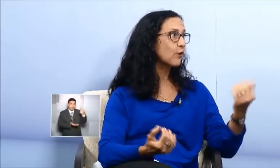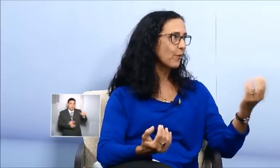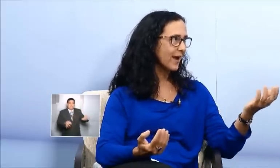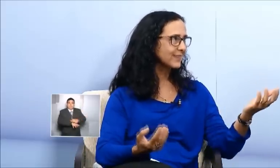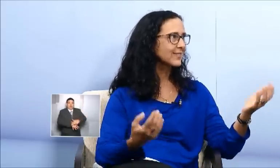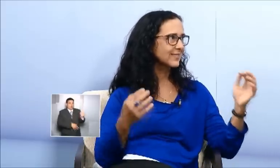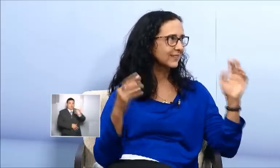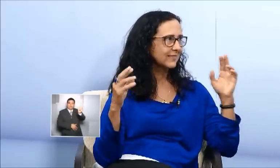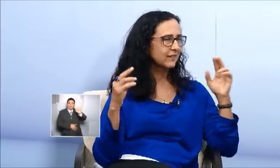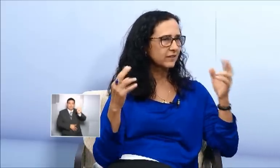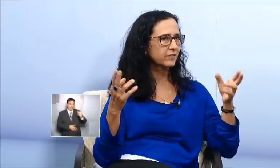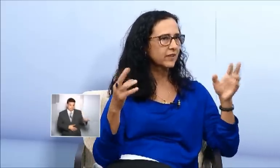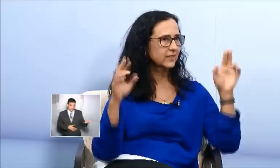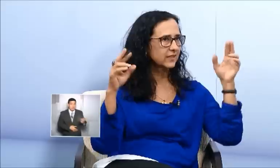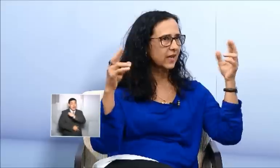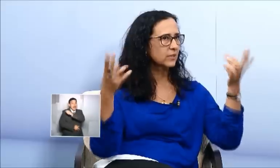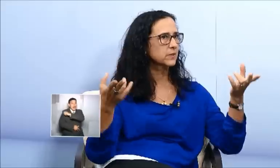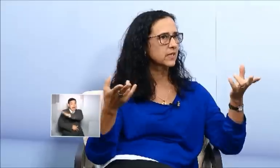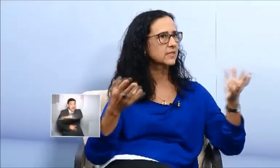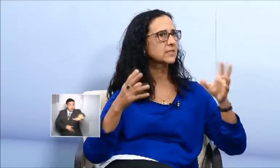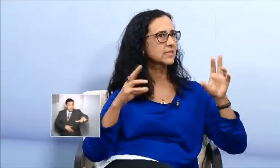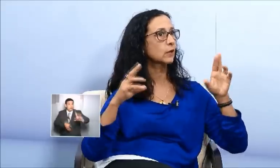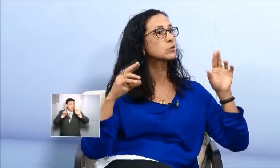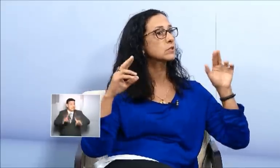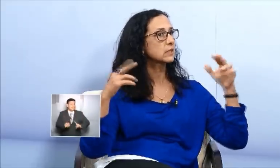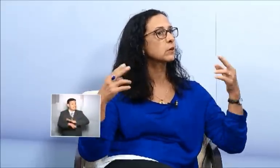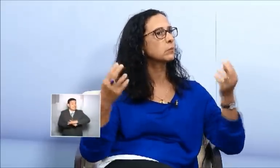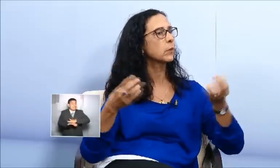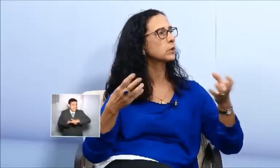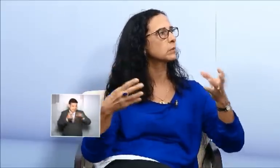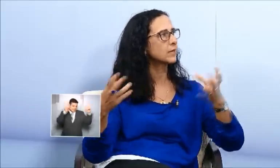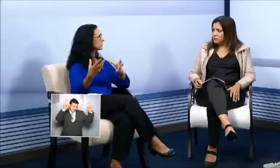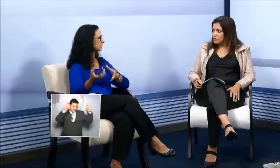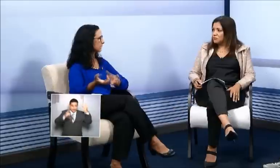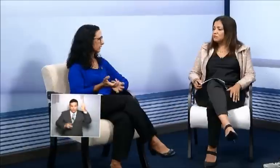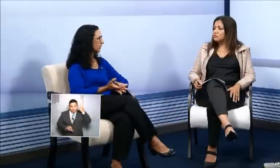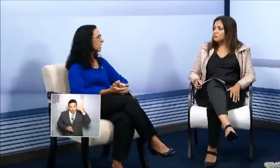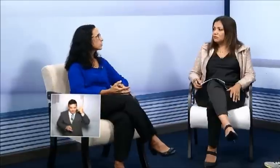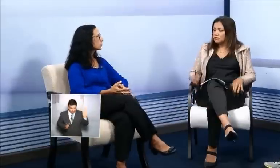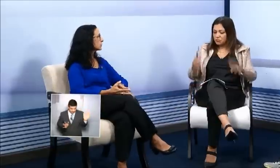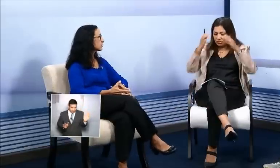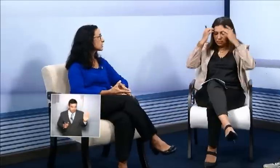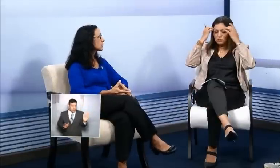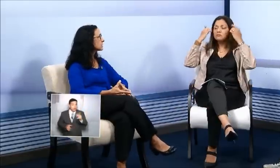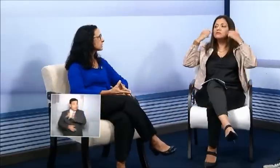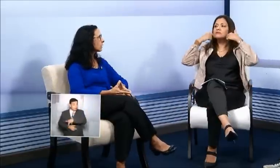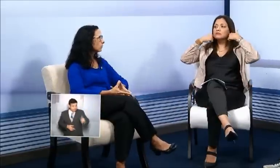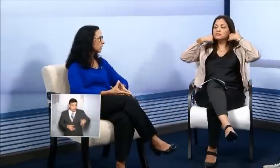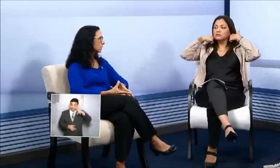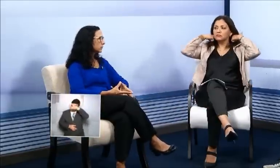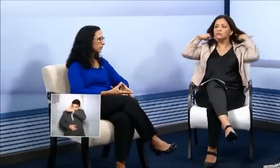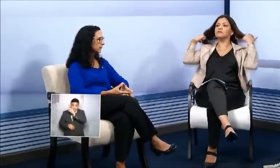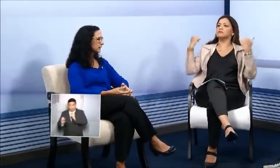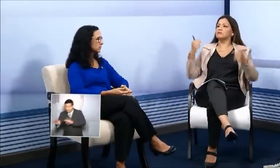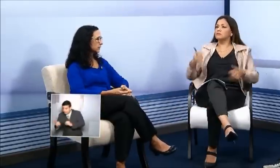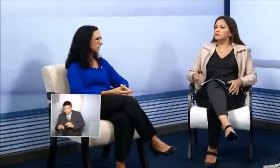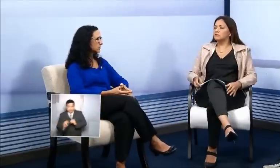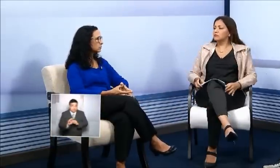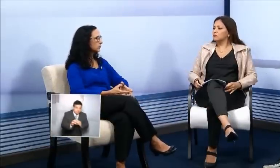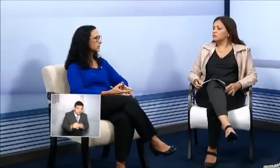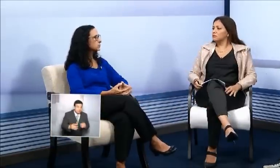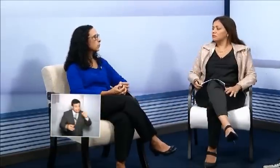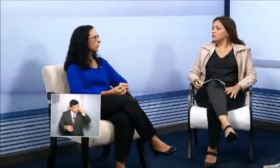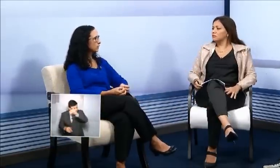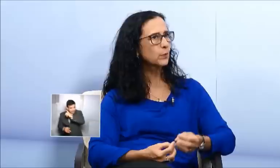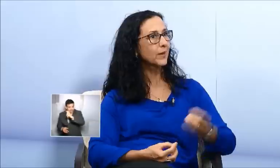esses normais, que você está falando entre aspas, né? Esses alunos que dão um pouquinho mais de trabalho. Os professores não estão preparados para